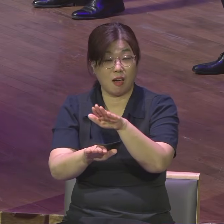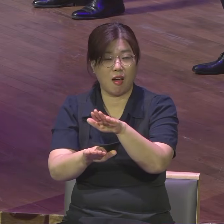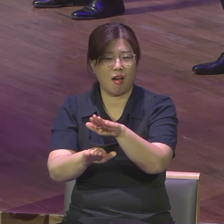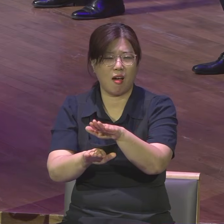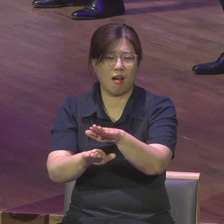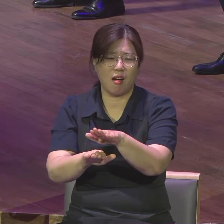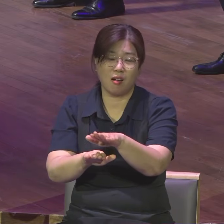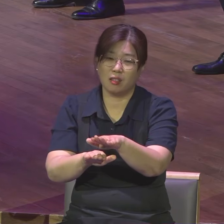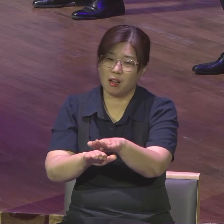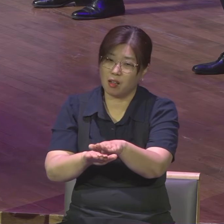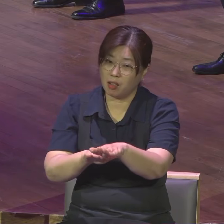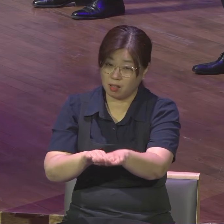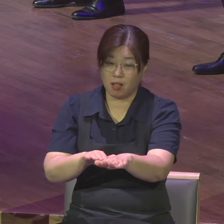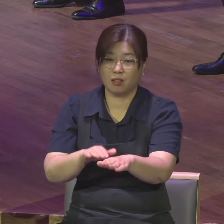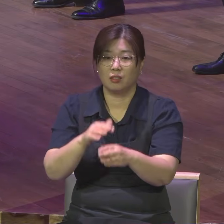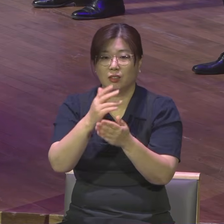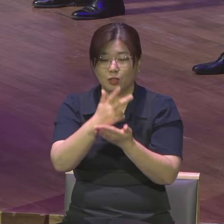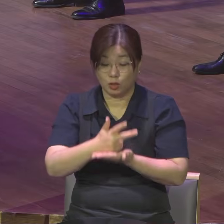걸어가리라.